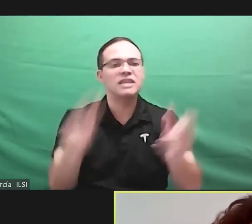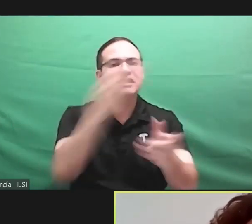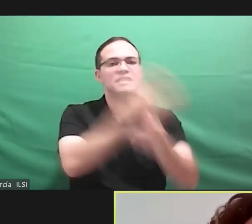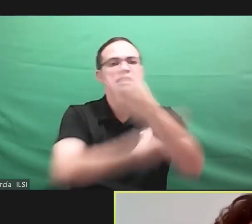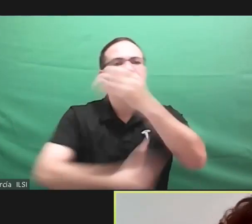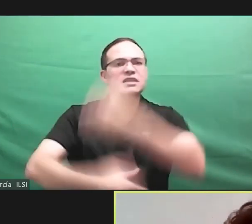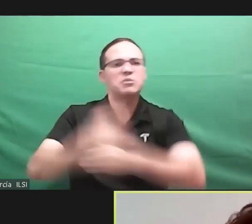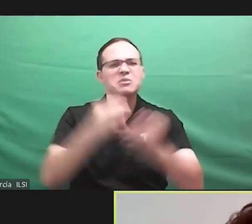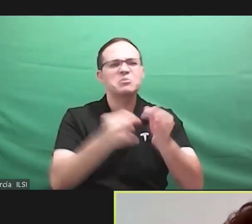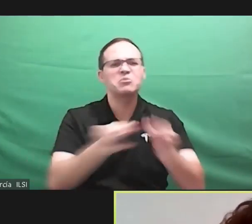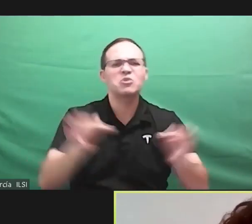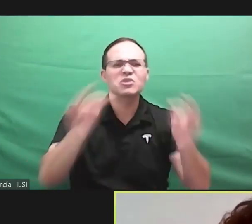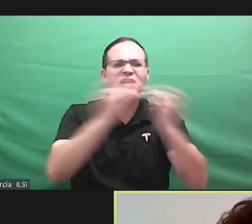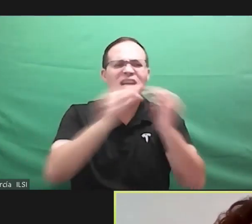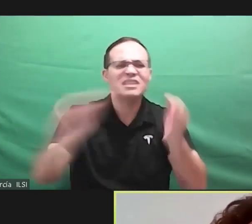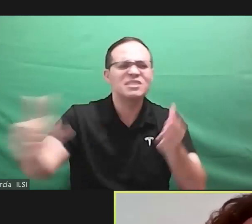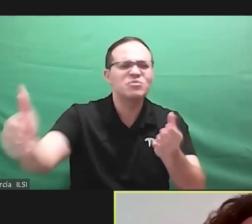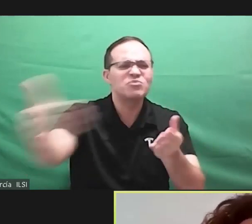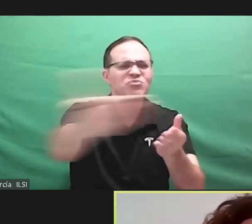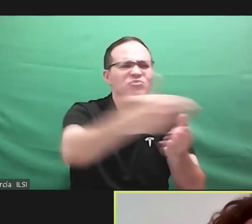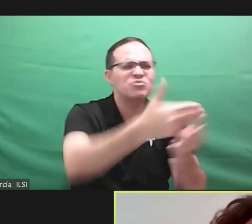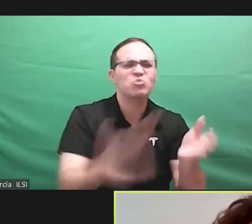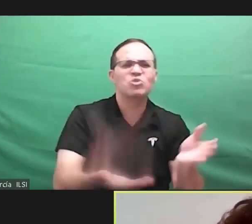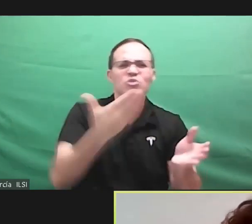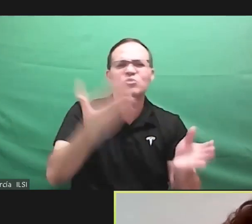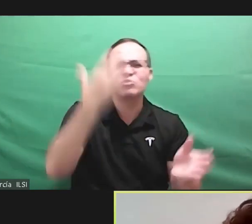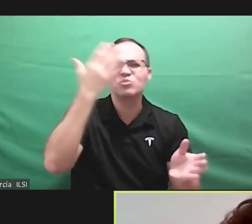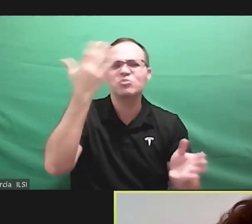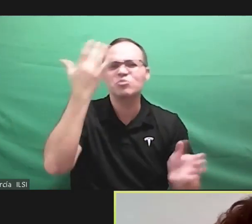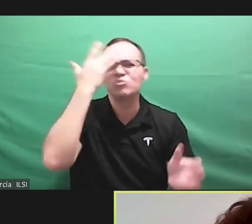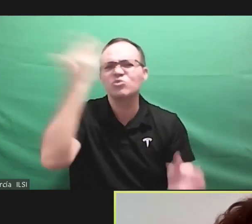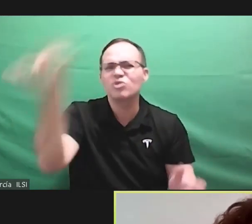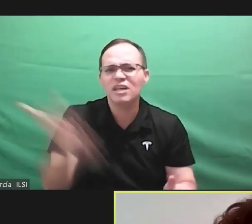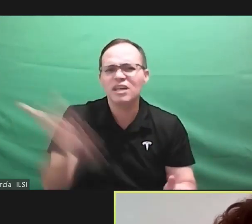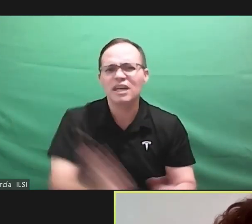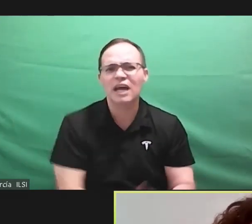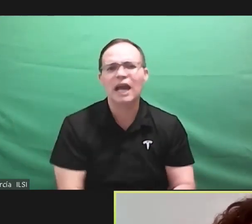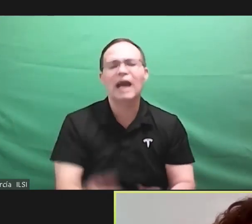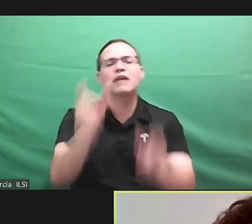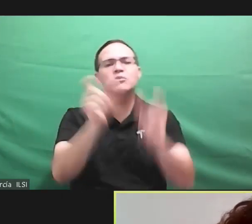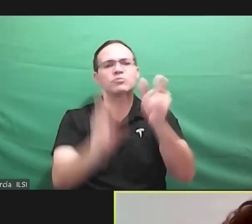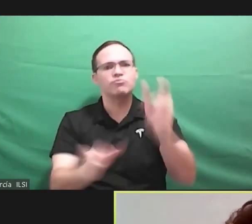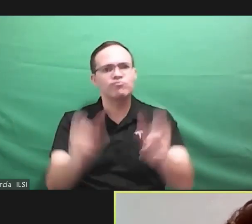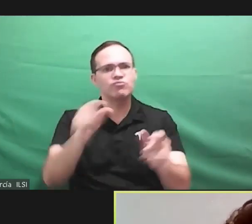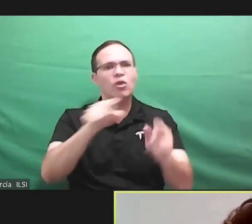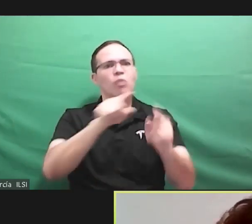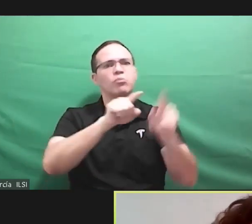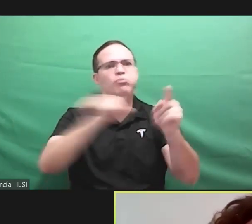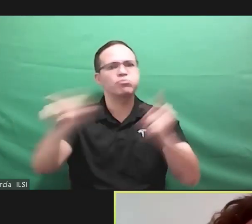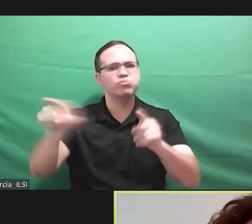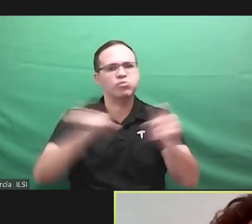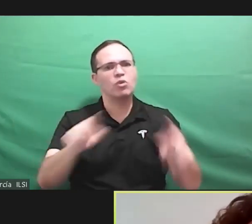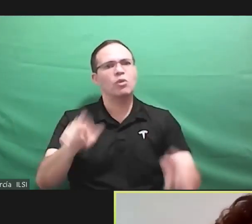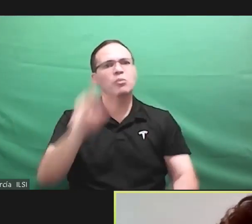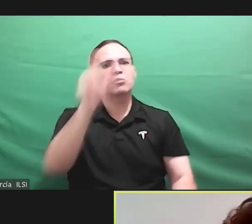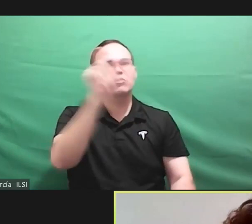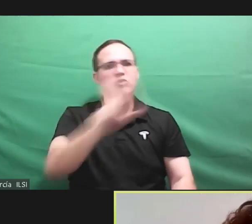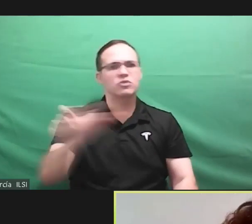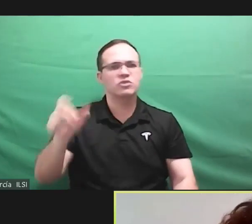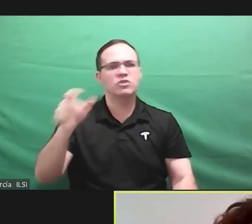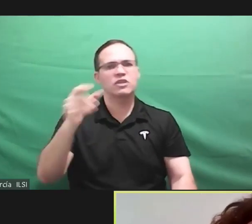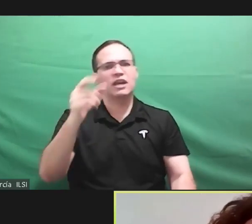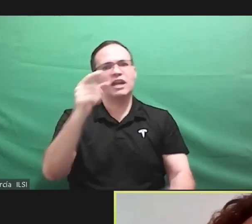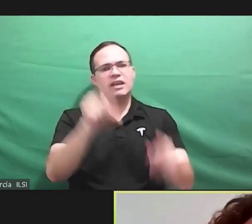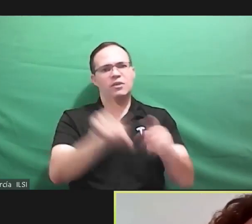el 15% de la población mundial tiene alguna discapacidad y a escala mundial 20 millones